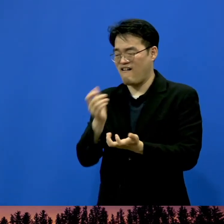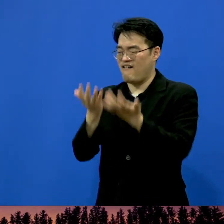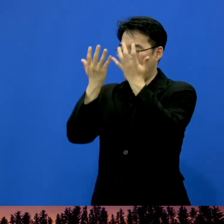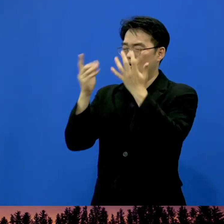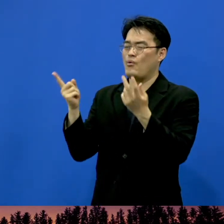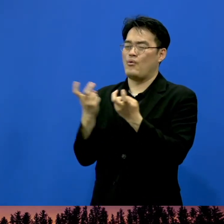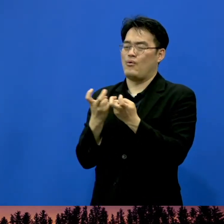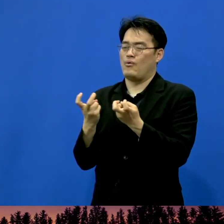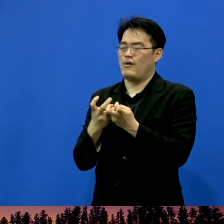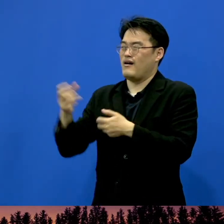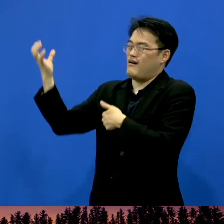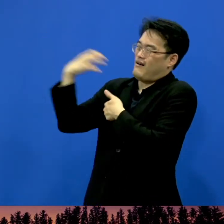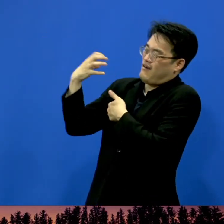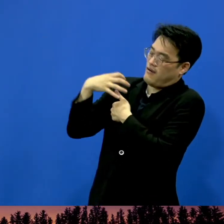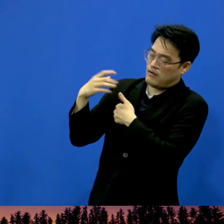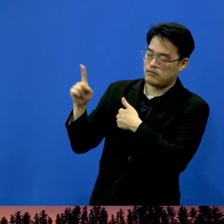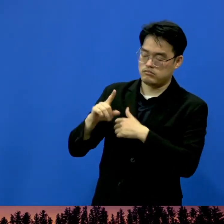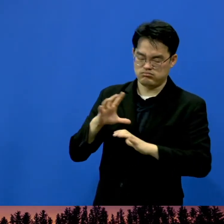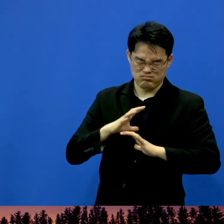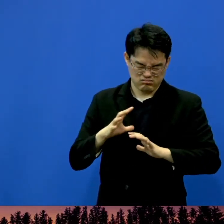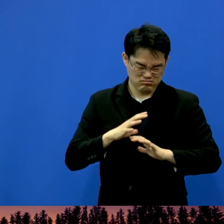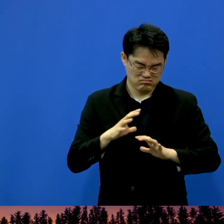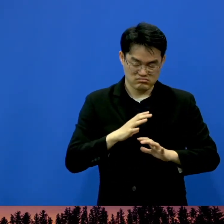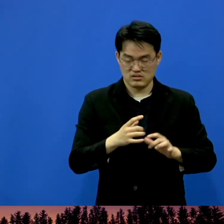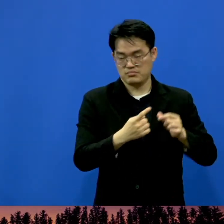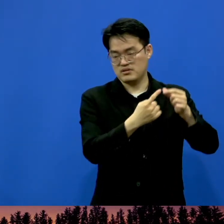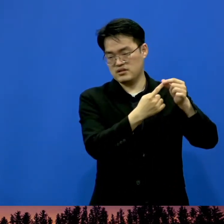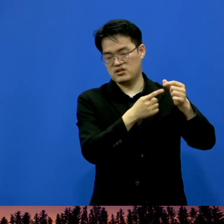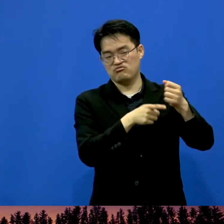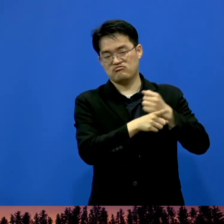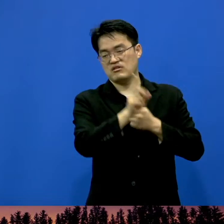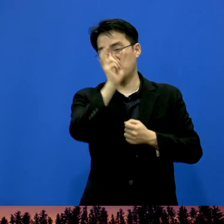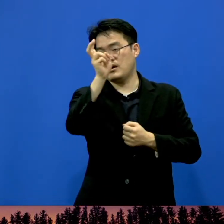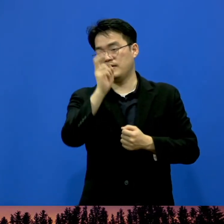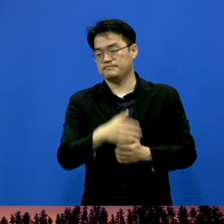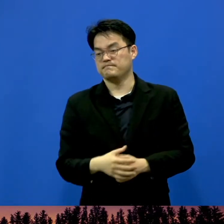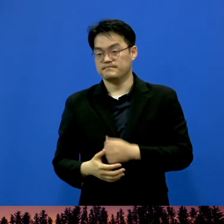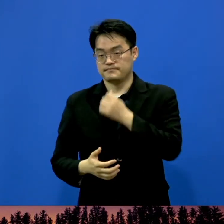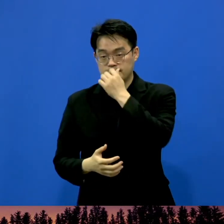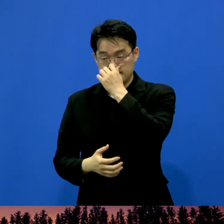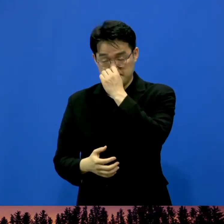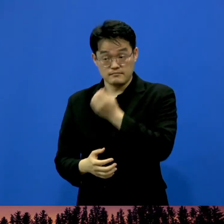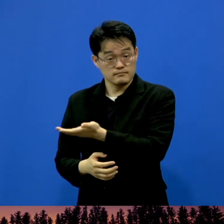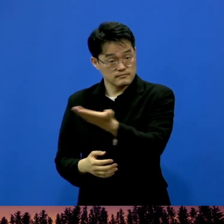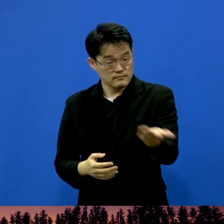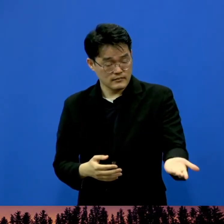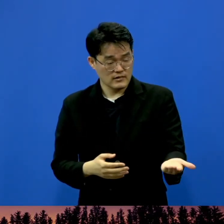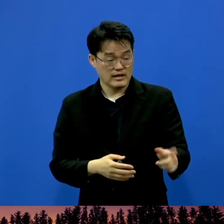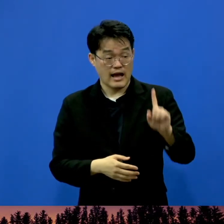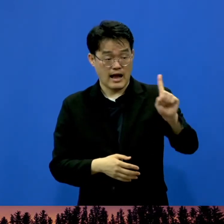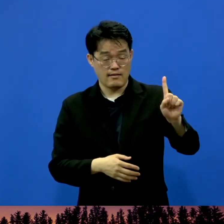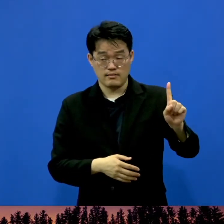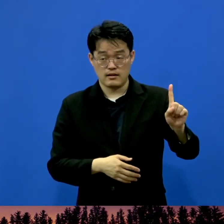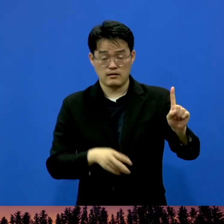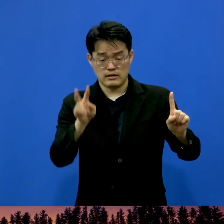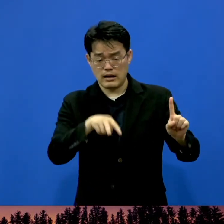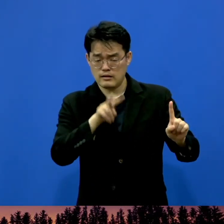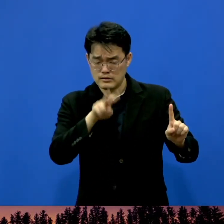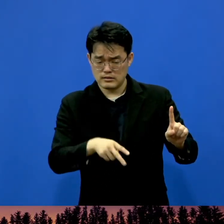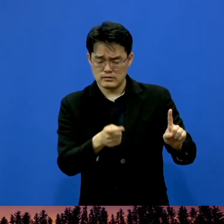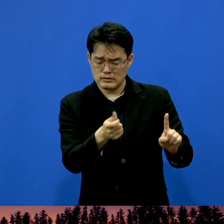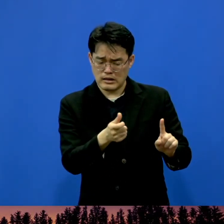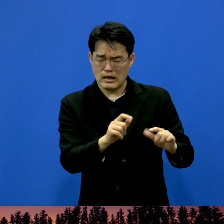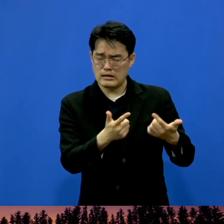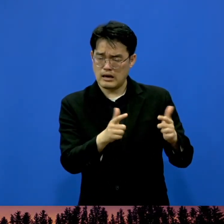큰 책망을 받을 걸 생각한 거죠. 두려움. 사실 여러분, 이 한 달란트가 작은 게 아니란 말이죠. 큰 액수란